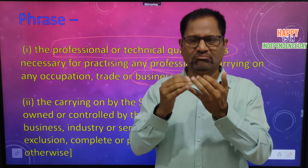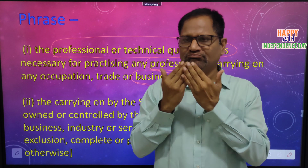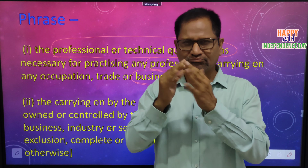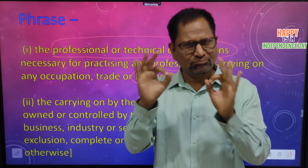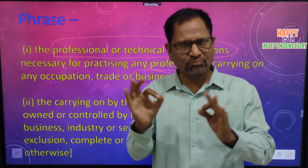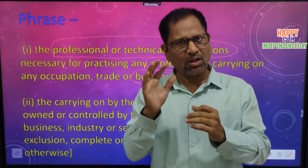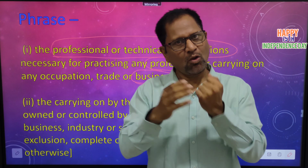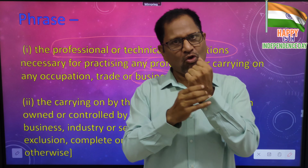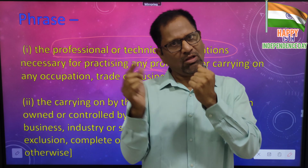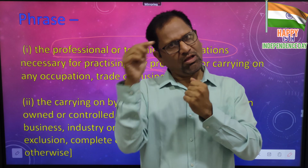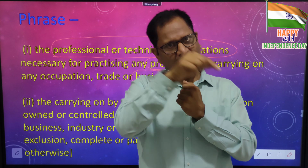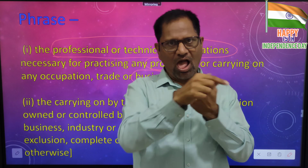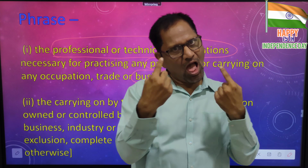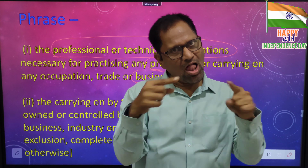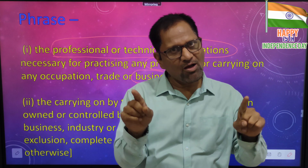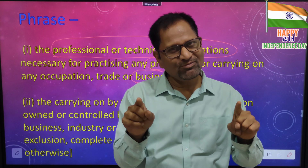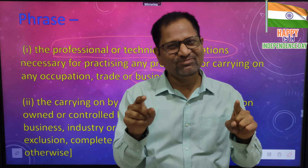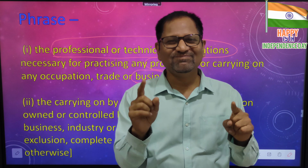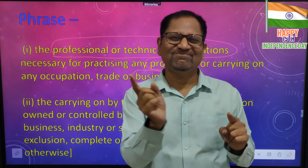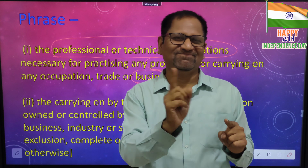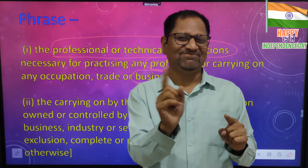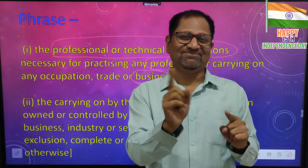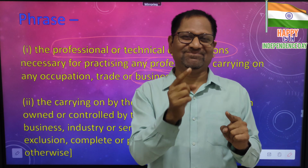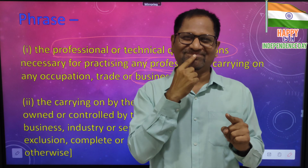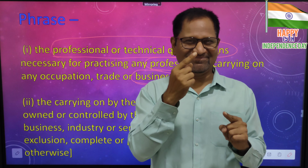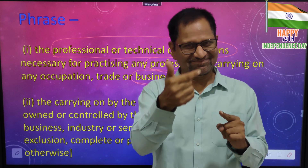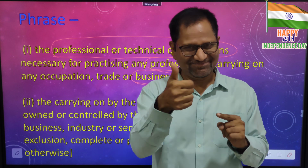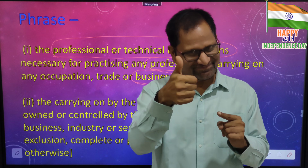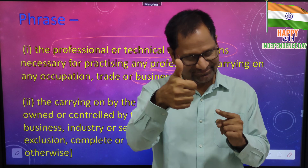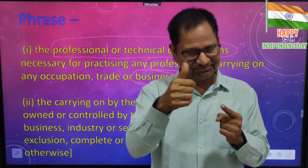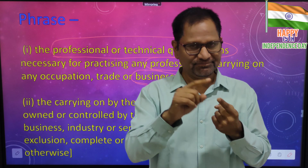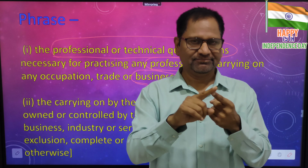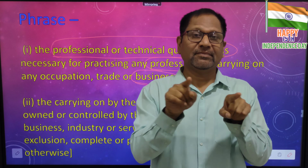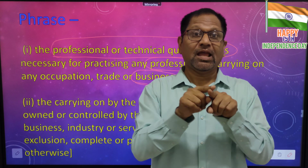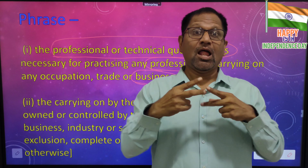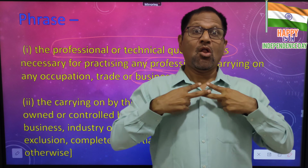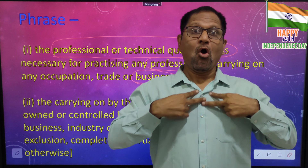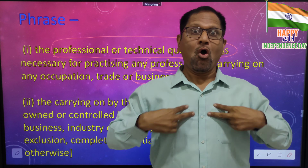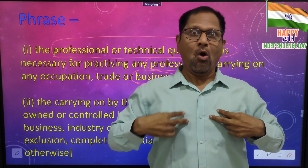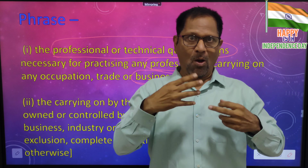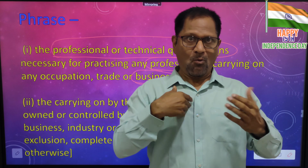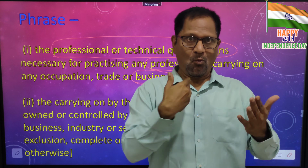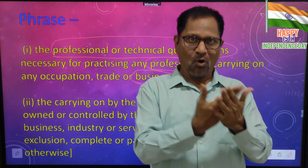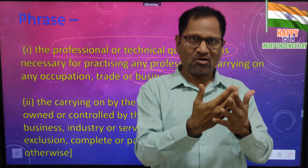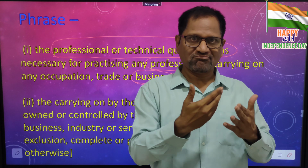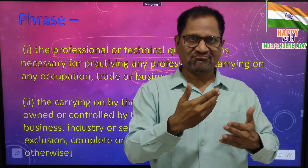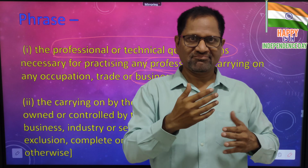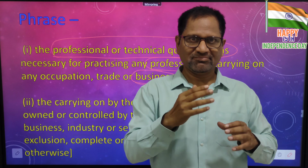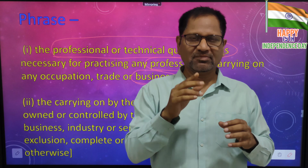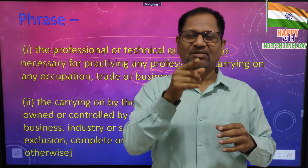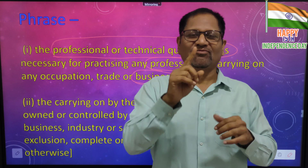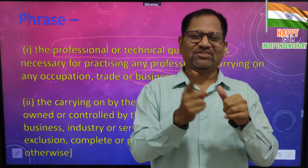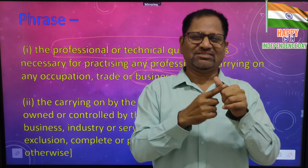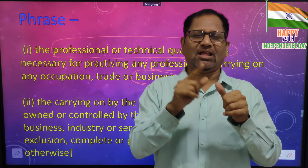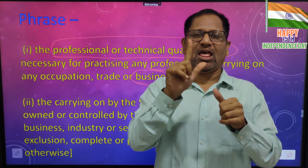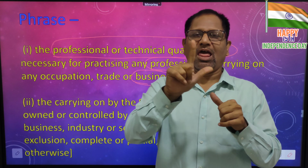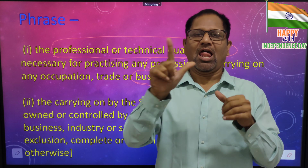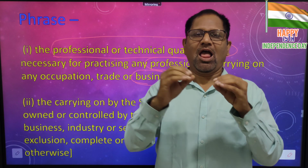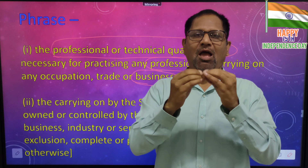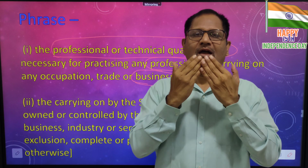MBBS यदि पढ़ाई नहीं की होगी तो क्या आप डॉक्टर बन सकते हैं? नहीं। ये बहुत ही महत्वपूर्ण चीज़ है। इसी तरह से आप वकील बनना चाहते हैं तो आपको